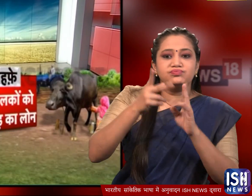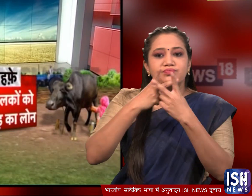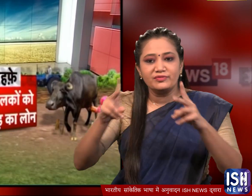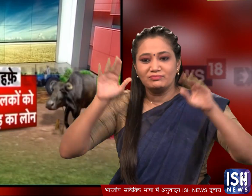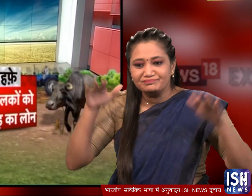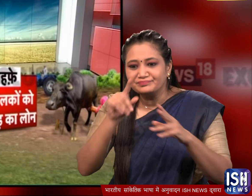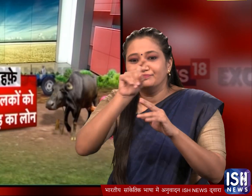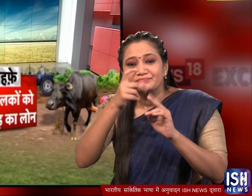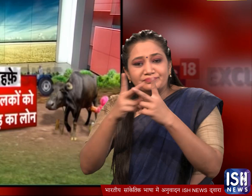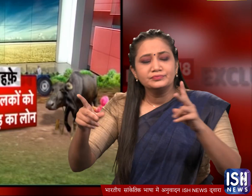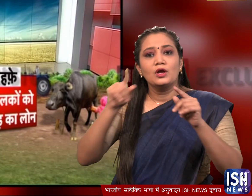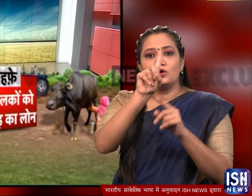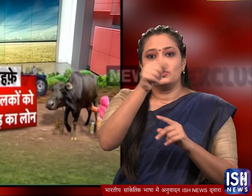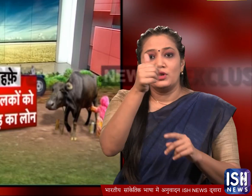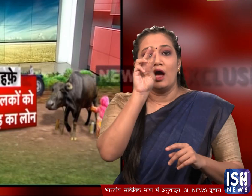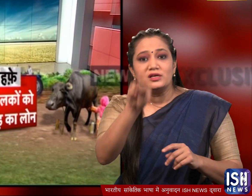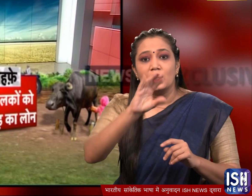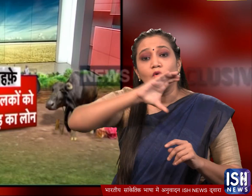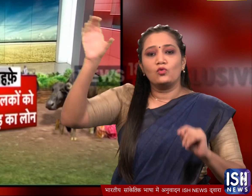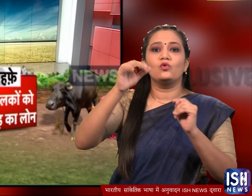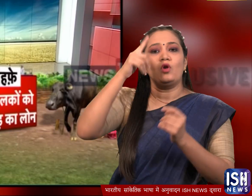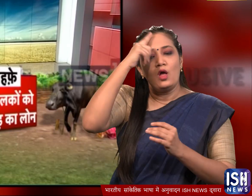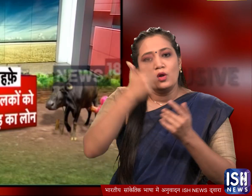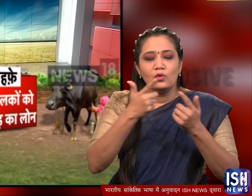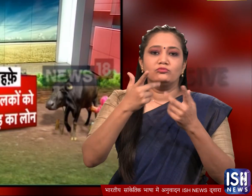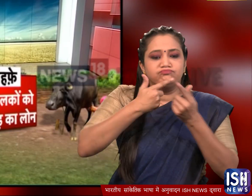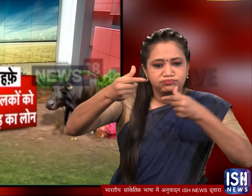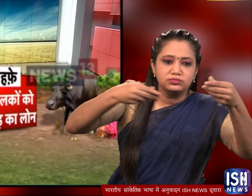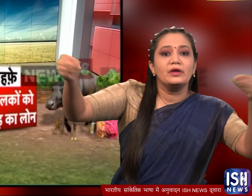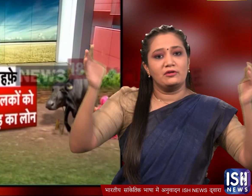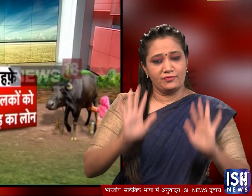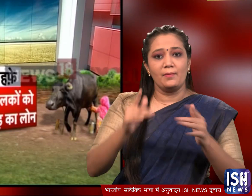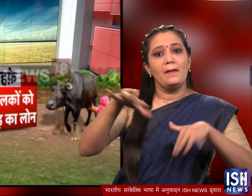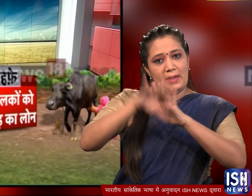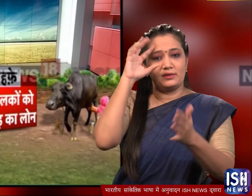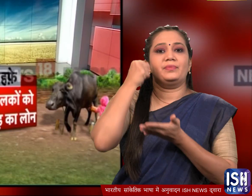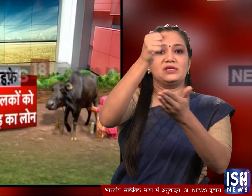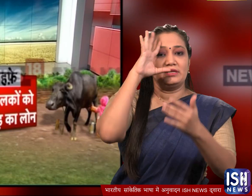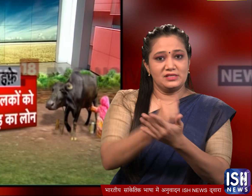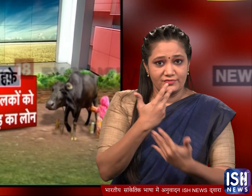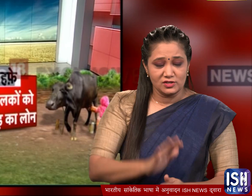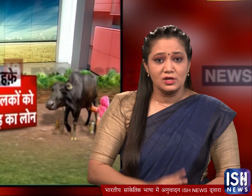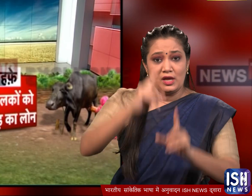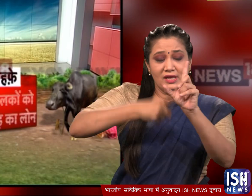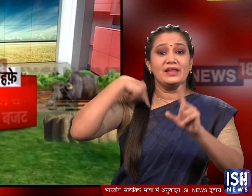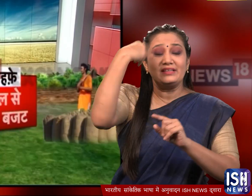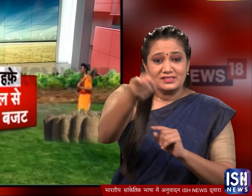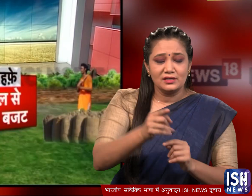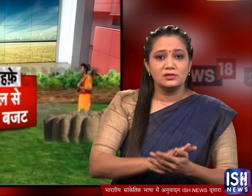और पशुपालकों को बिना ब्याज के 16,000 करोड़ का लोन देने का ऐलान भी राजस्थान सरकार के बजट में किया गया। साथ ही